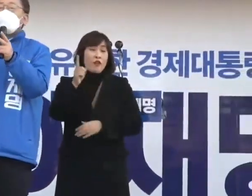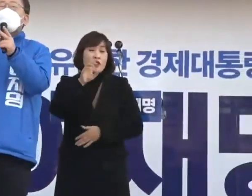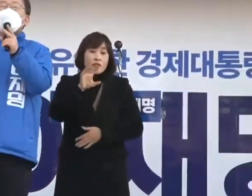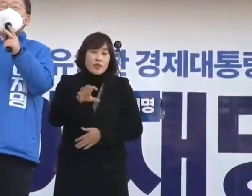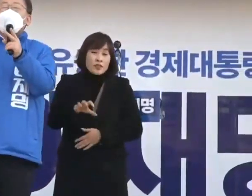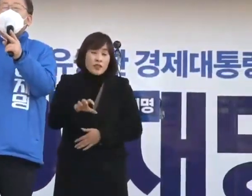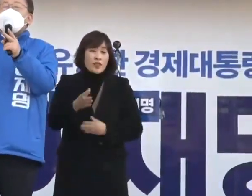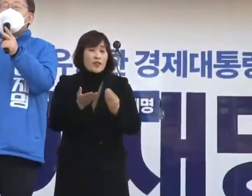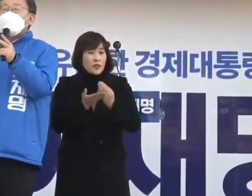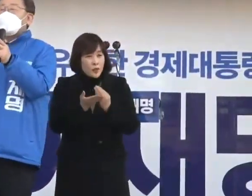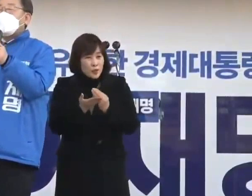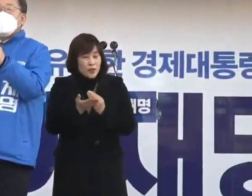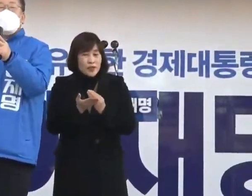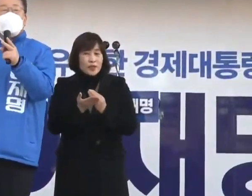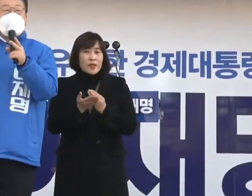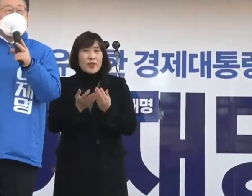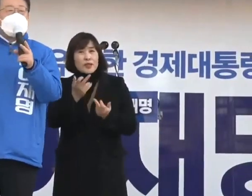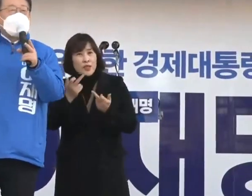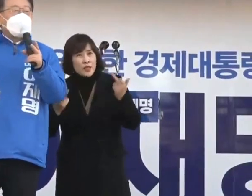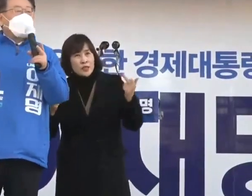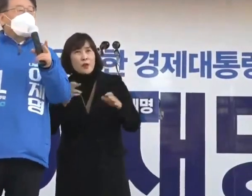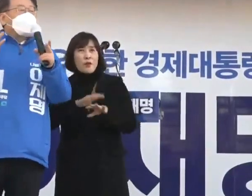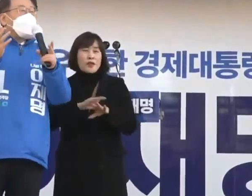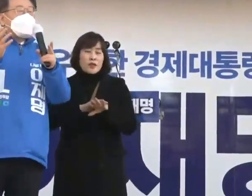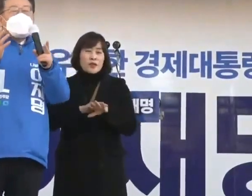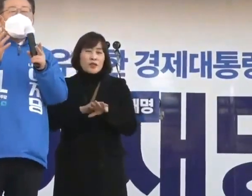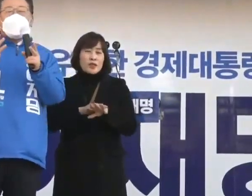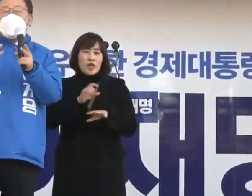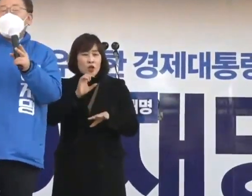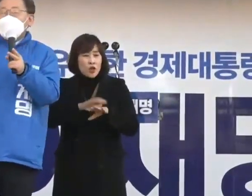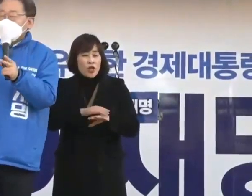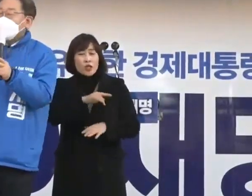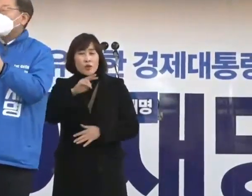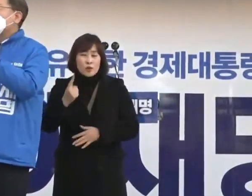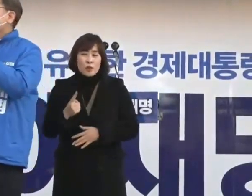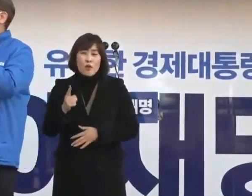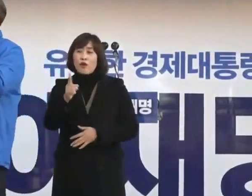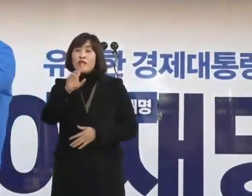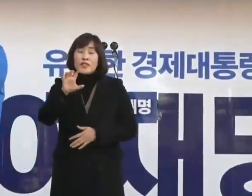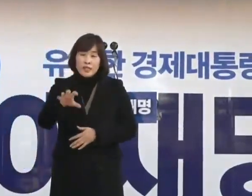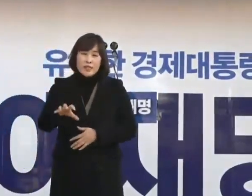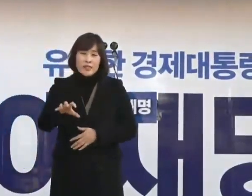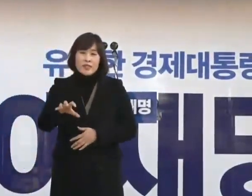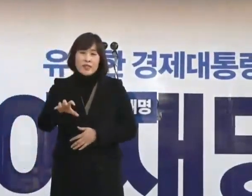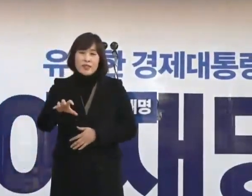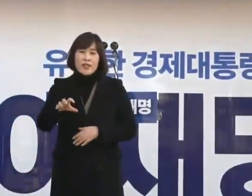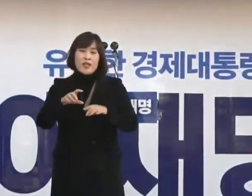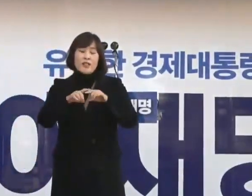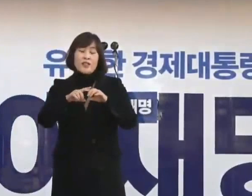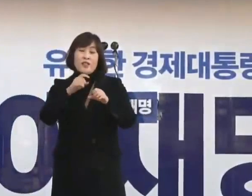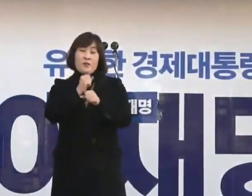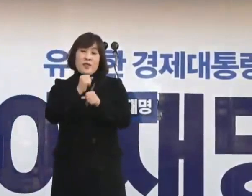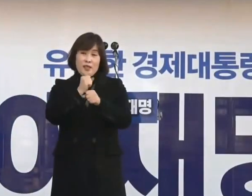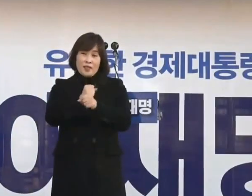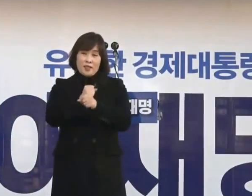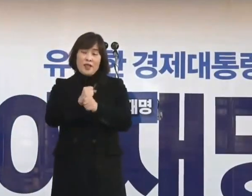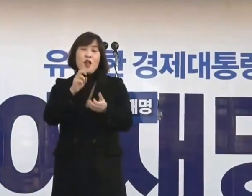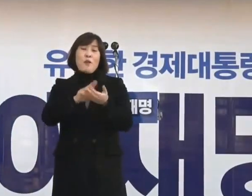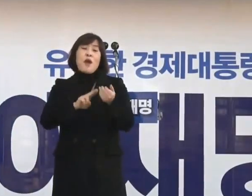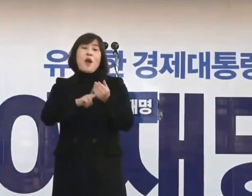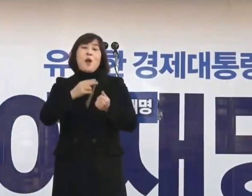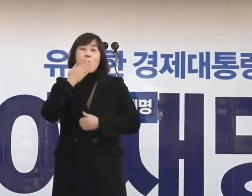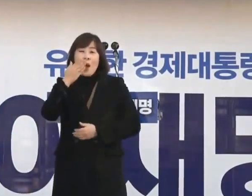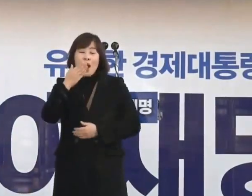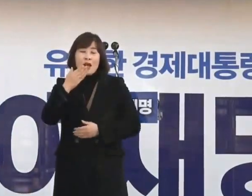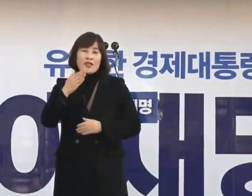어디서나 섬에서나 산에서나 밭에서나 논둑 밭길에서도 얼마든지 에너지를 생산해서 팔 수 있는